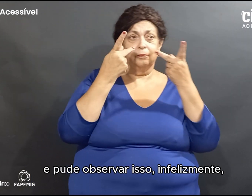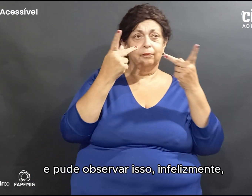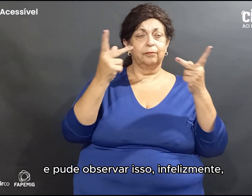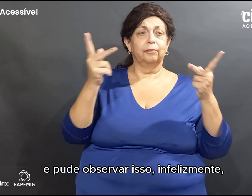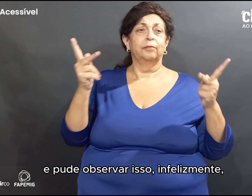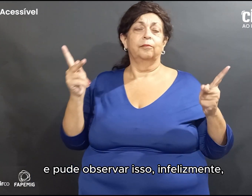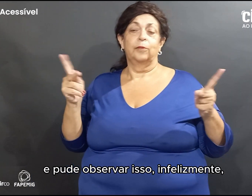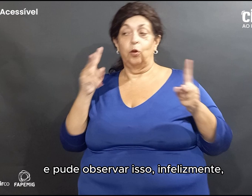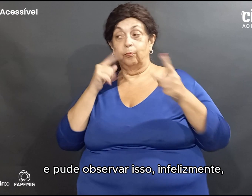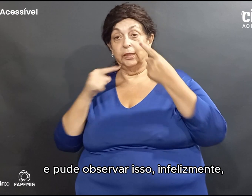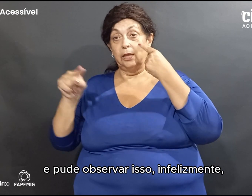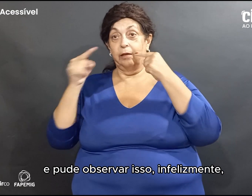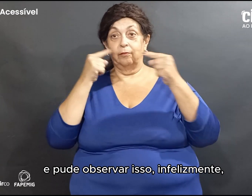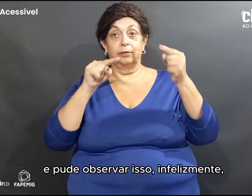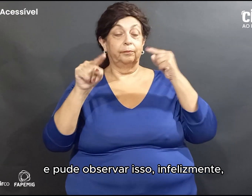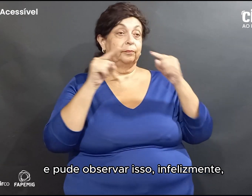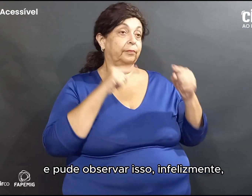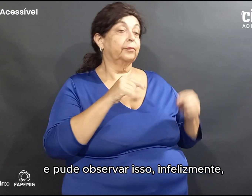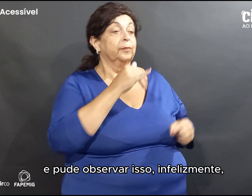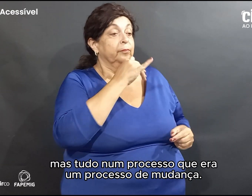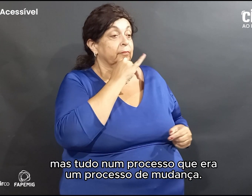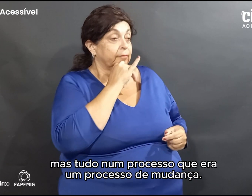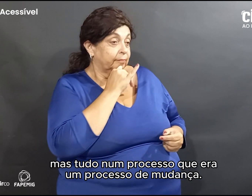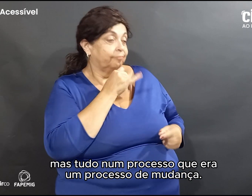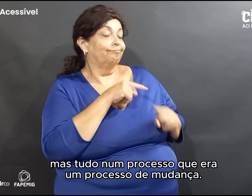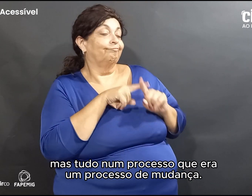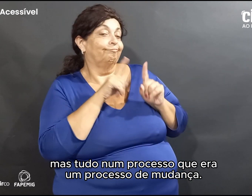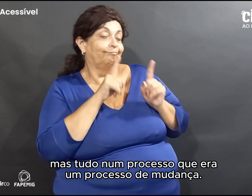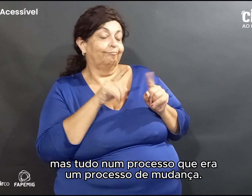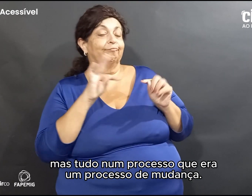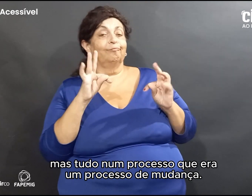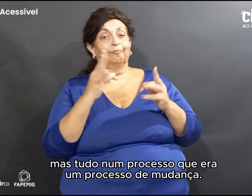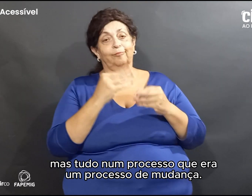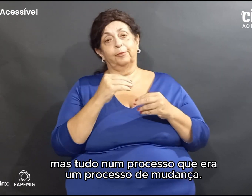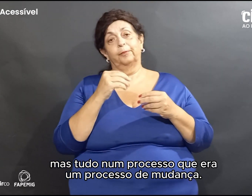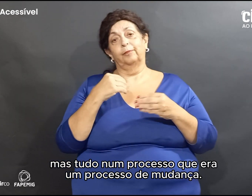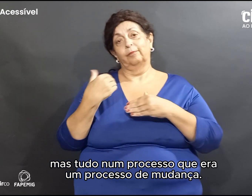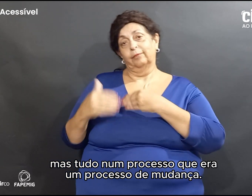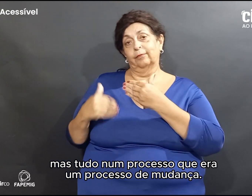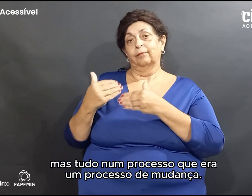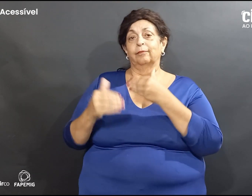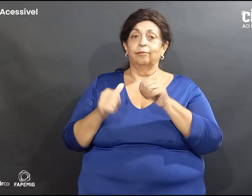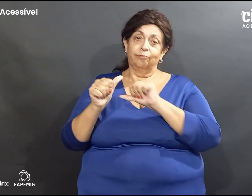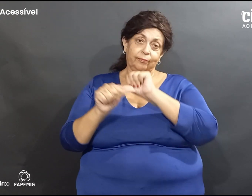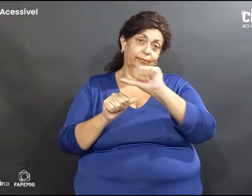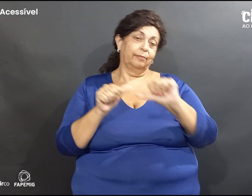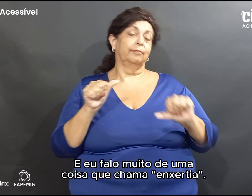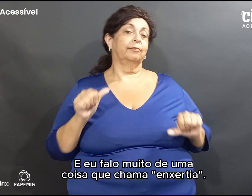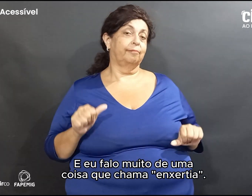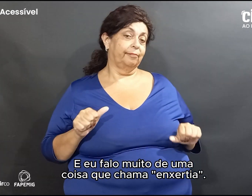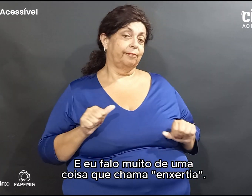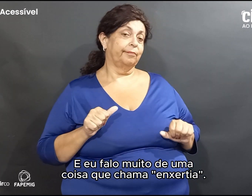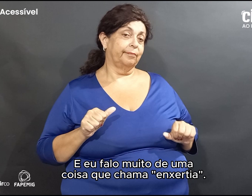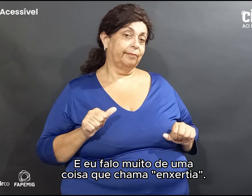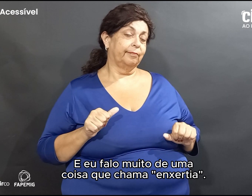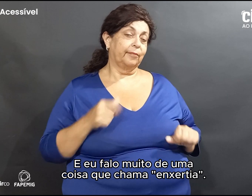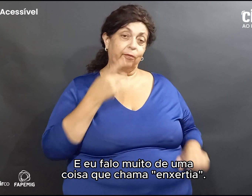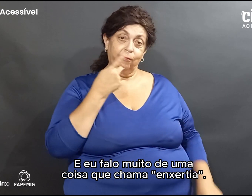pude observar isso, infelizmente, mas tudo num processo que era um processo de mudança. E eu falo muito de uma coisa